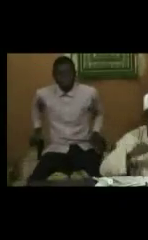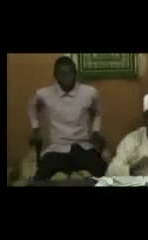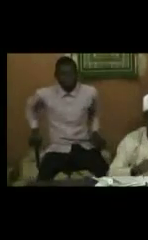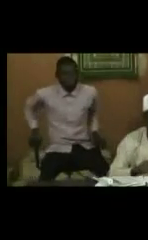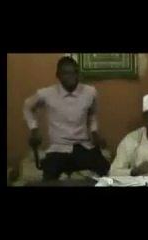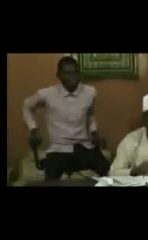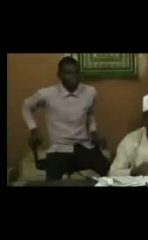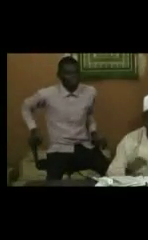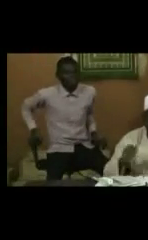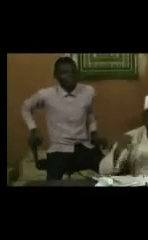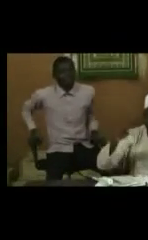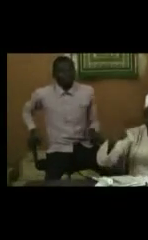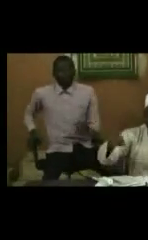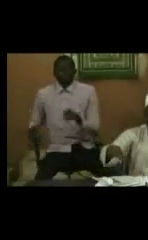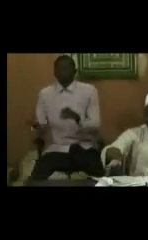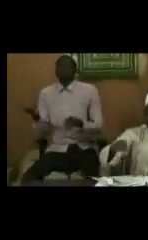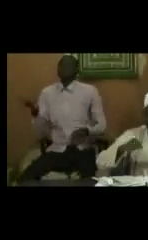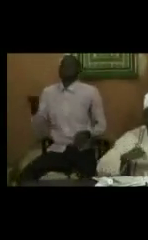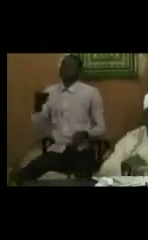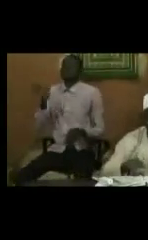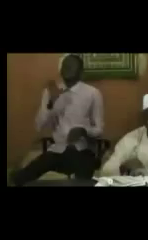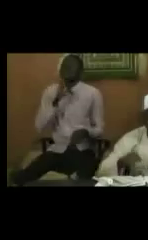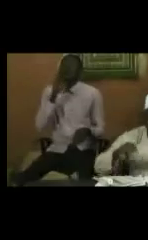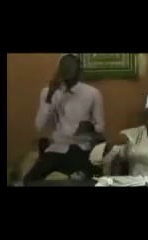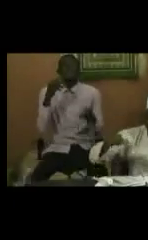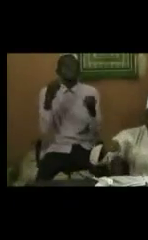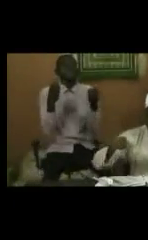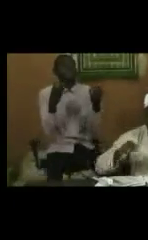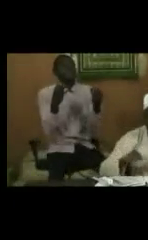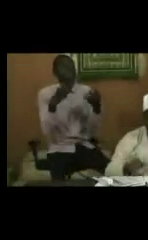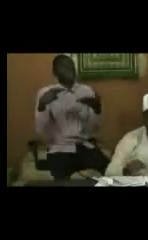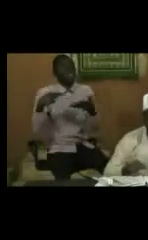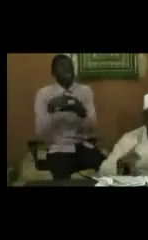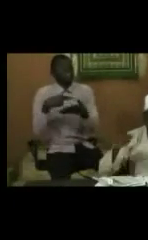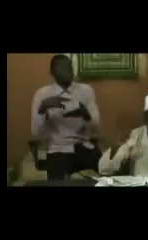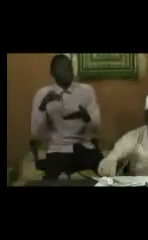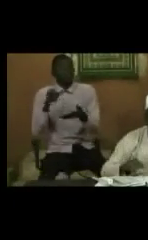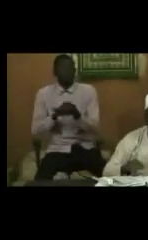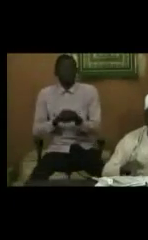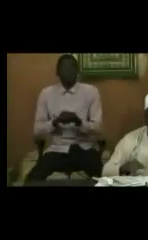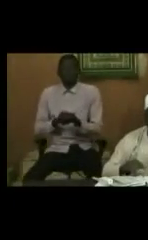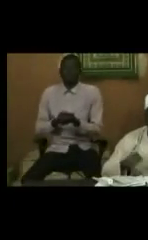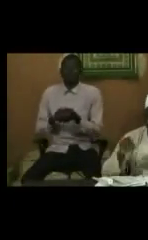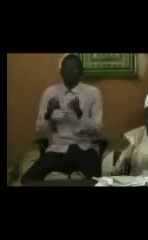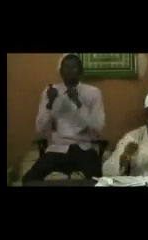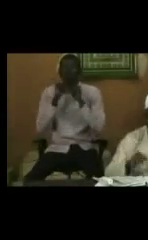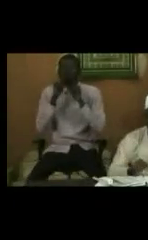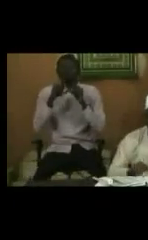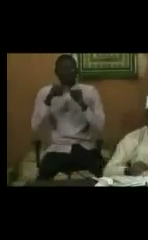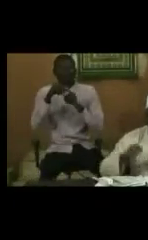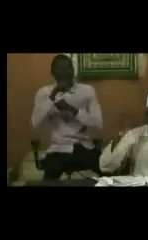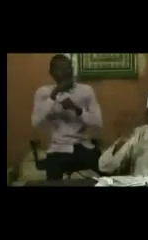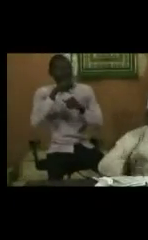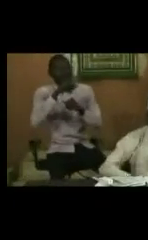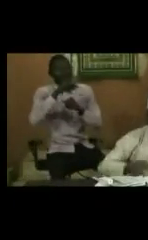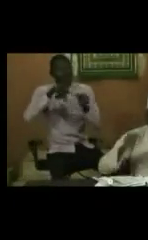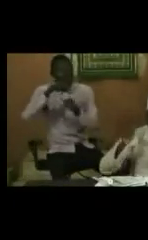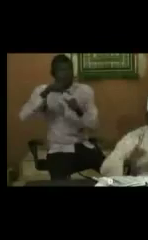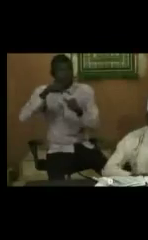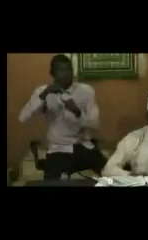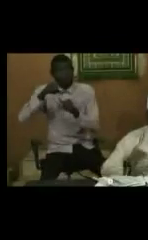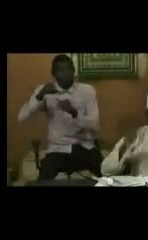wa ka hadithi Anas bi hadithi Anas qala o so pe